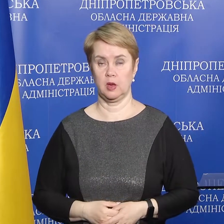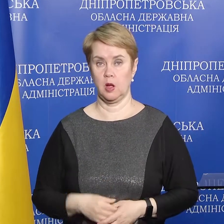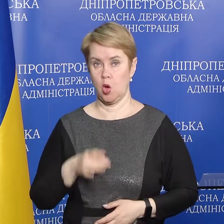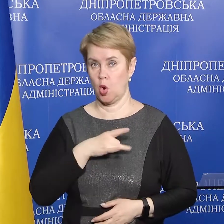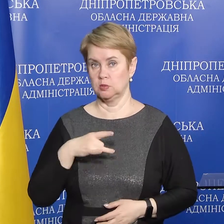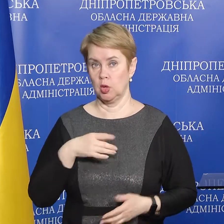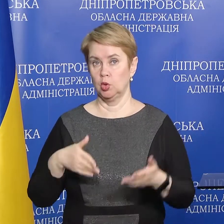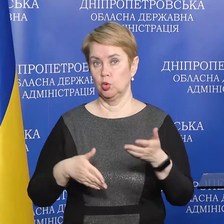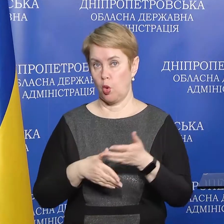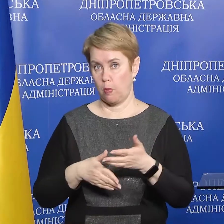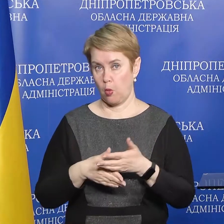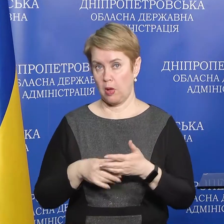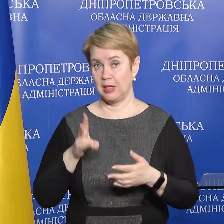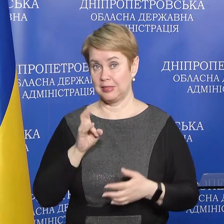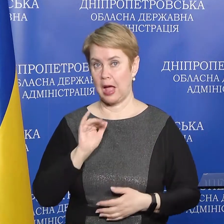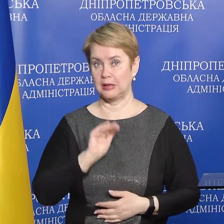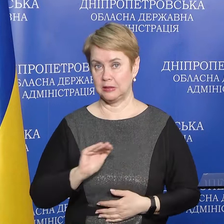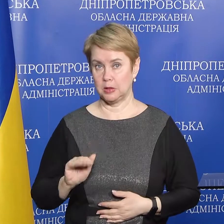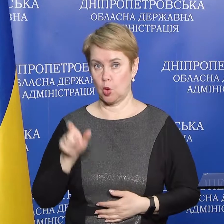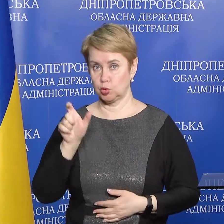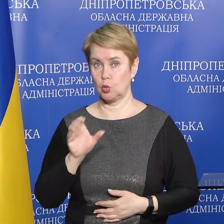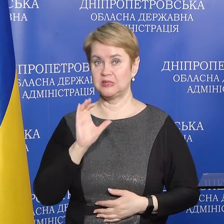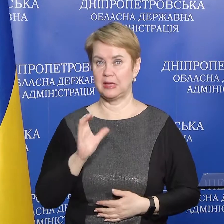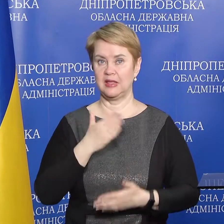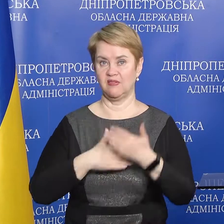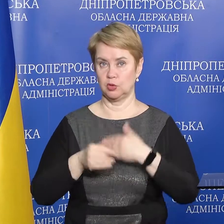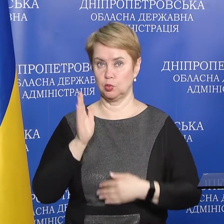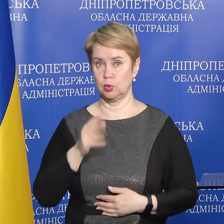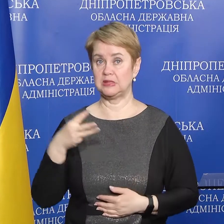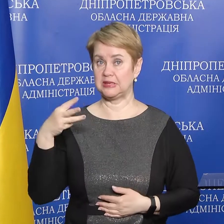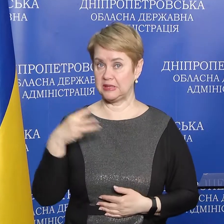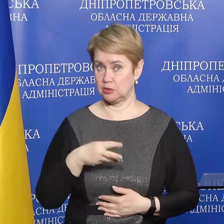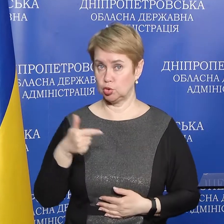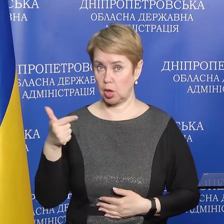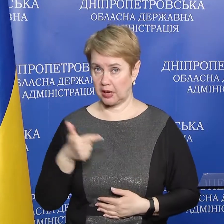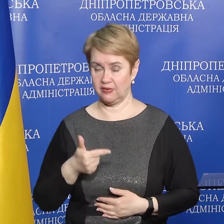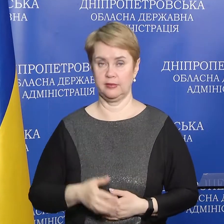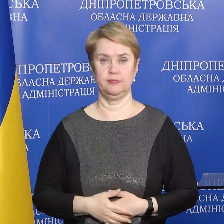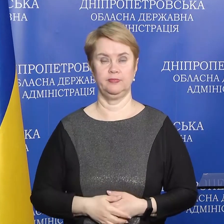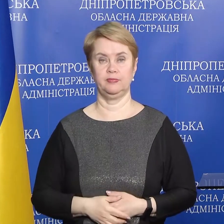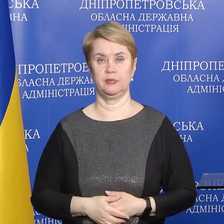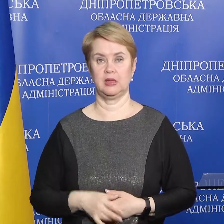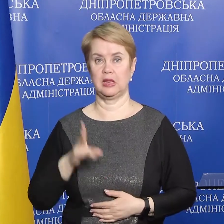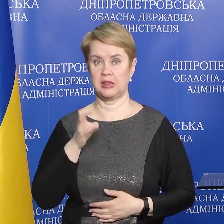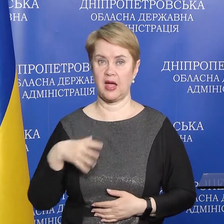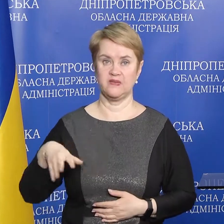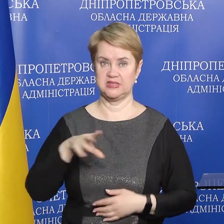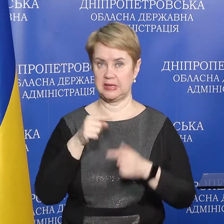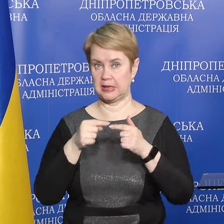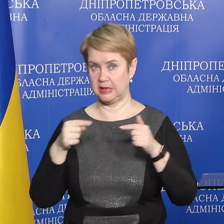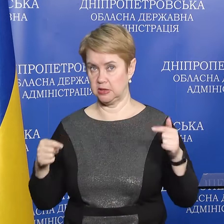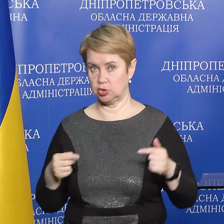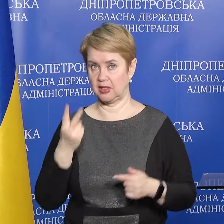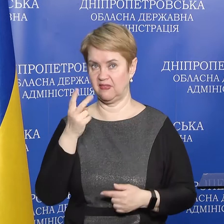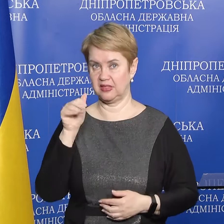Розміри допомог на дітей і особ з інвалідністю будуть 3 тисячі гривень, на всіх інших –